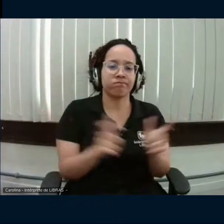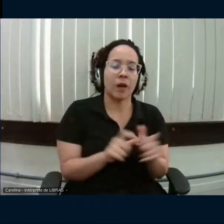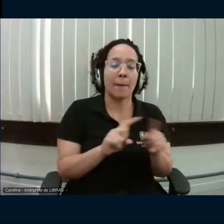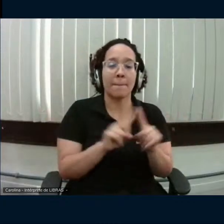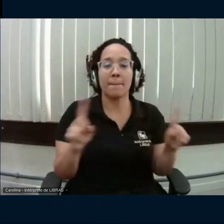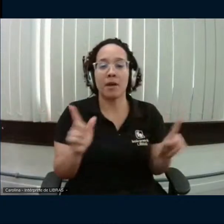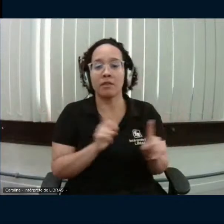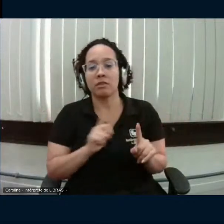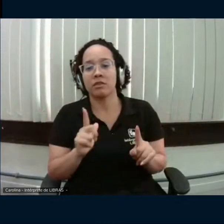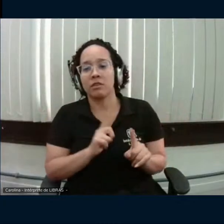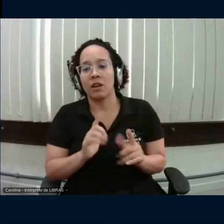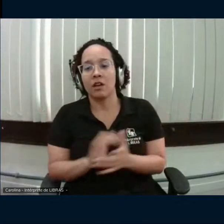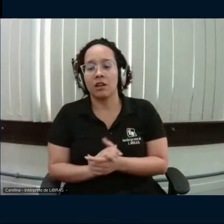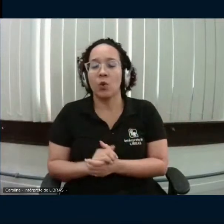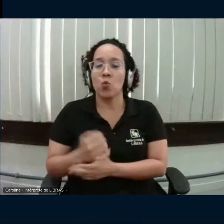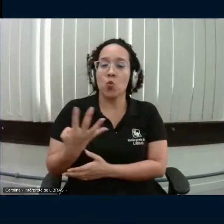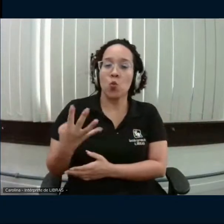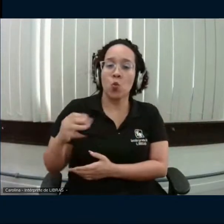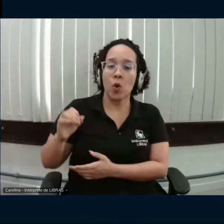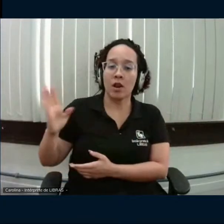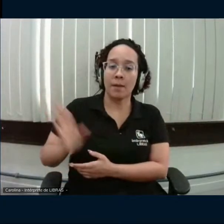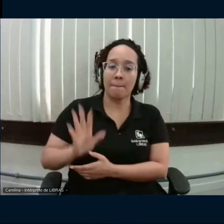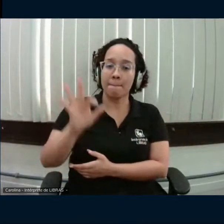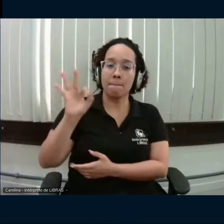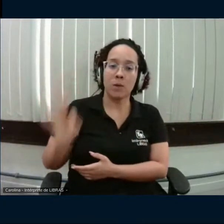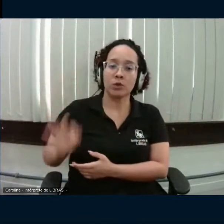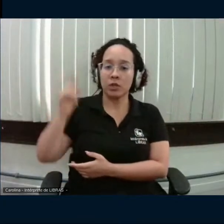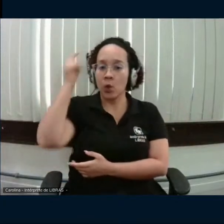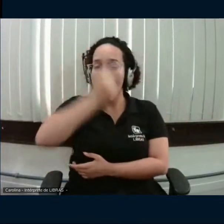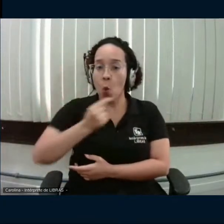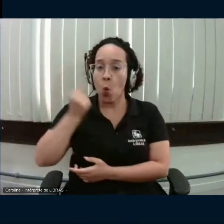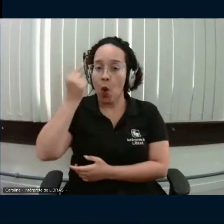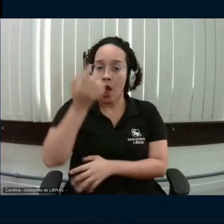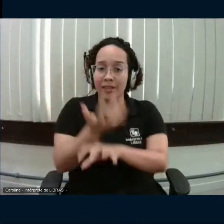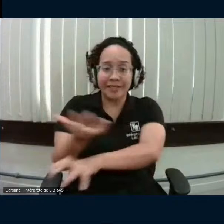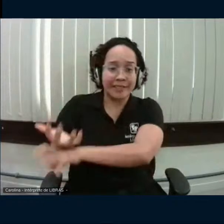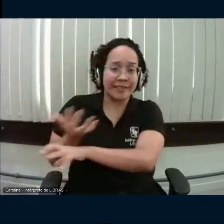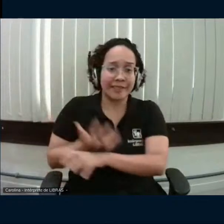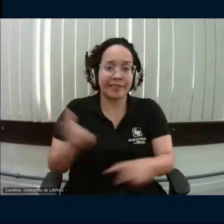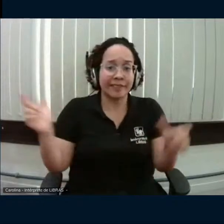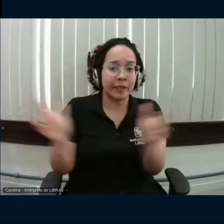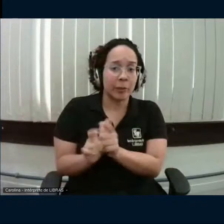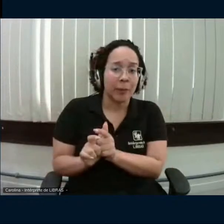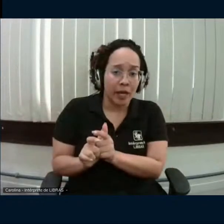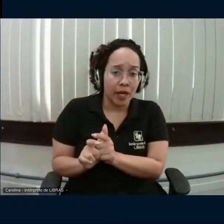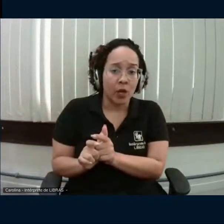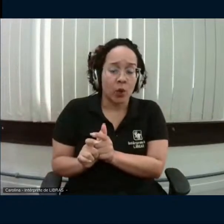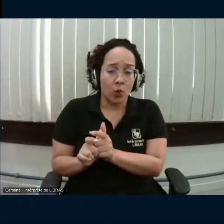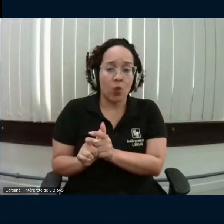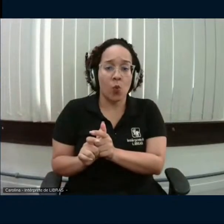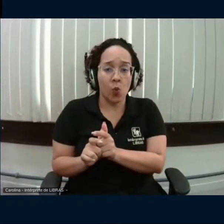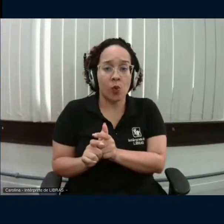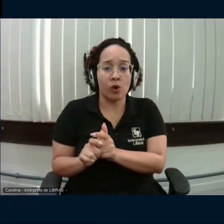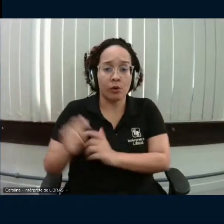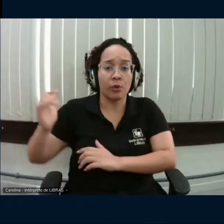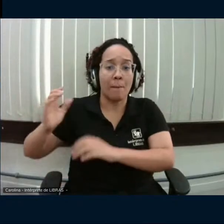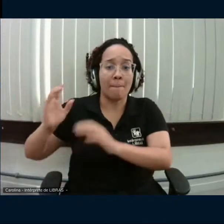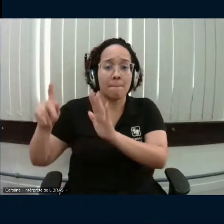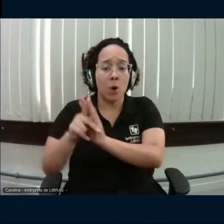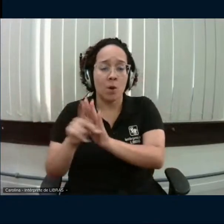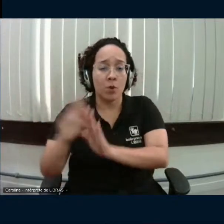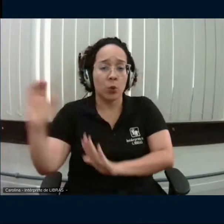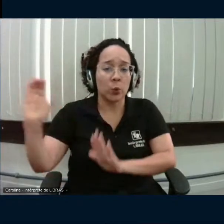redução em média de 40% da carga horária de todas as demais disciplinas, de todos os demais componentes